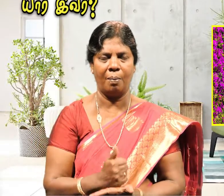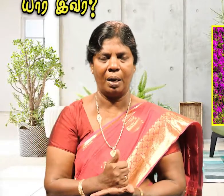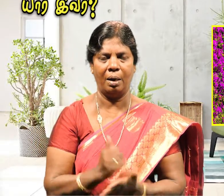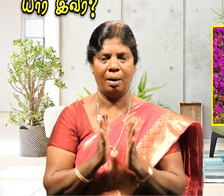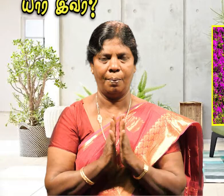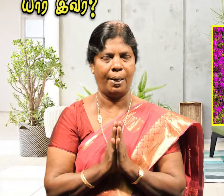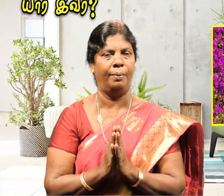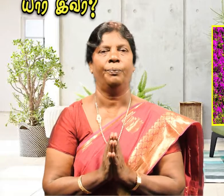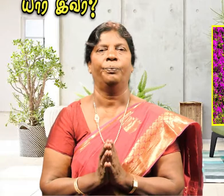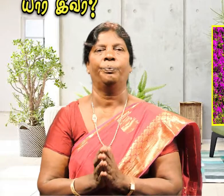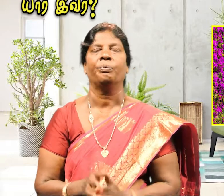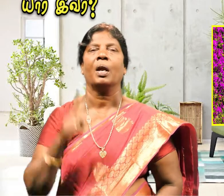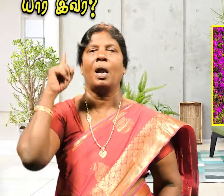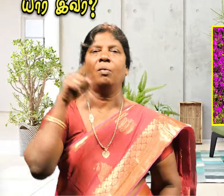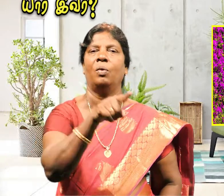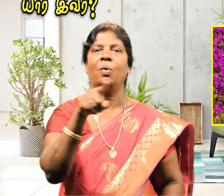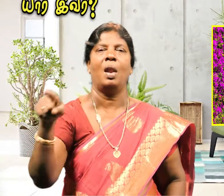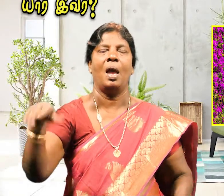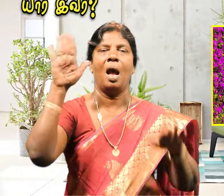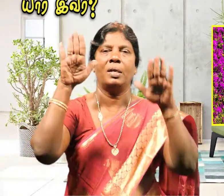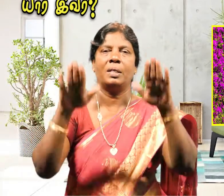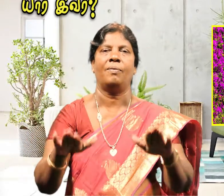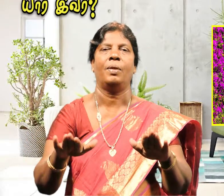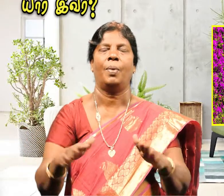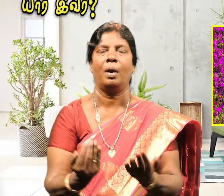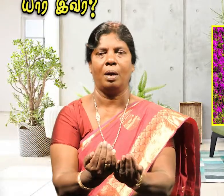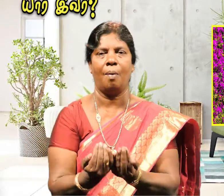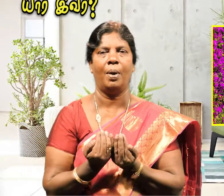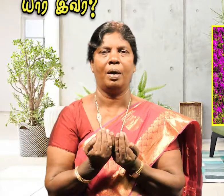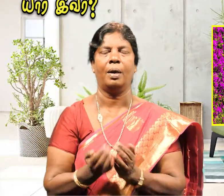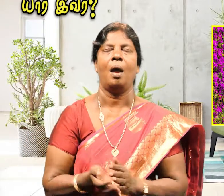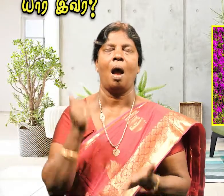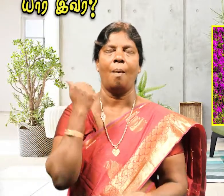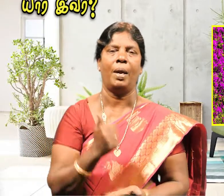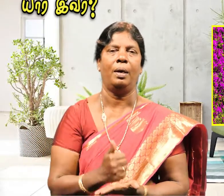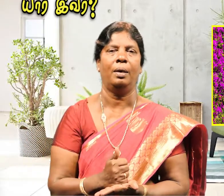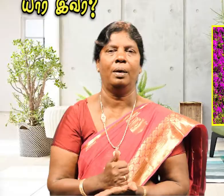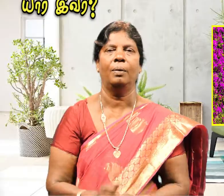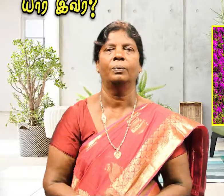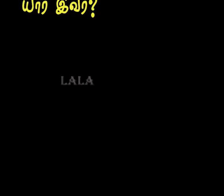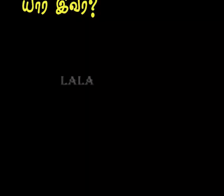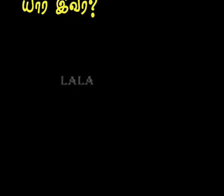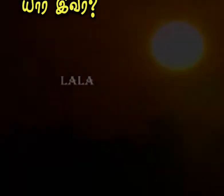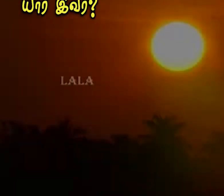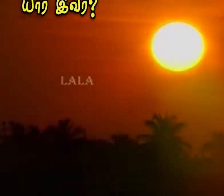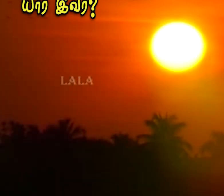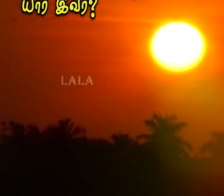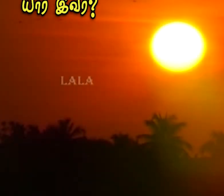பிதாவே. ஆமென். கடவுள் உங்களை ஆசீர்வதித்து காப்பாராக.